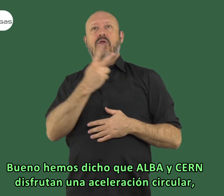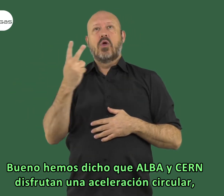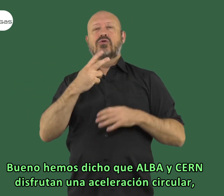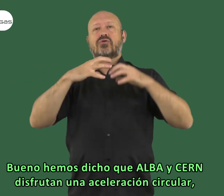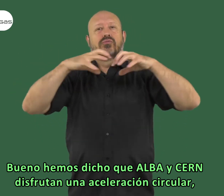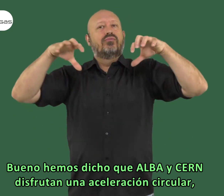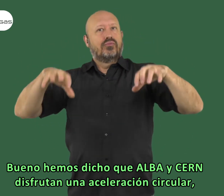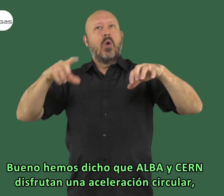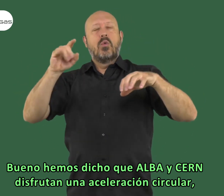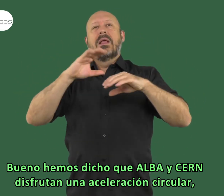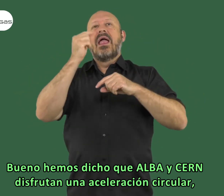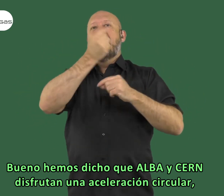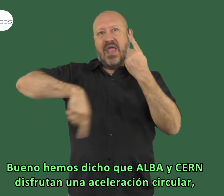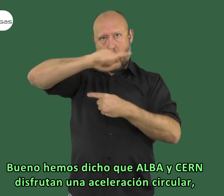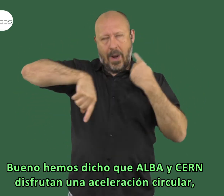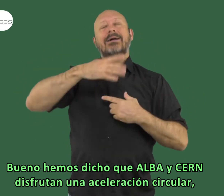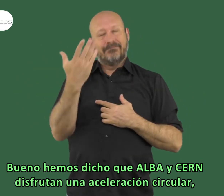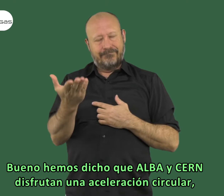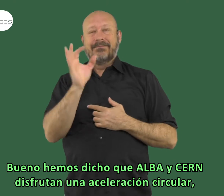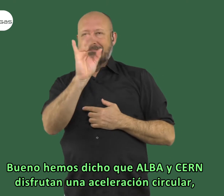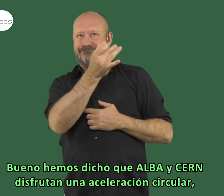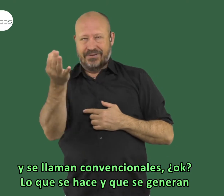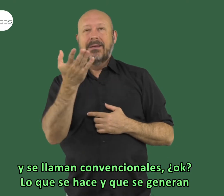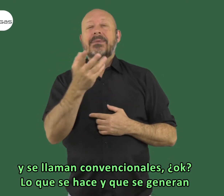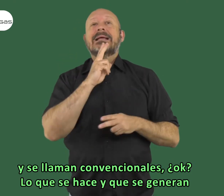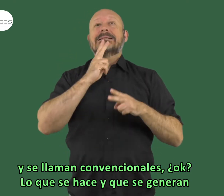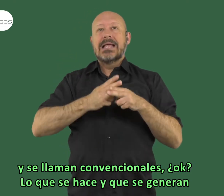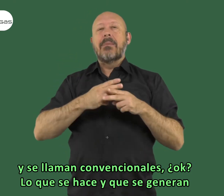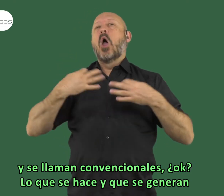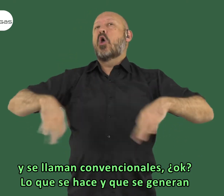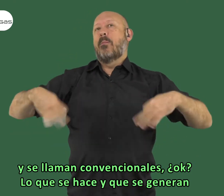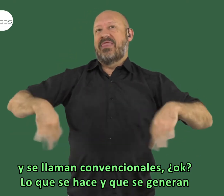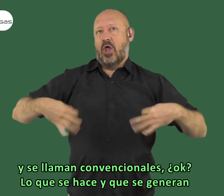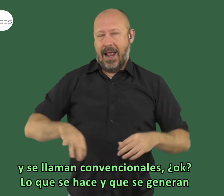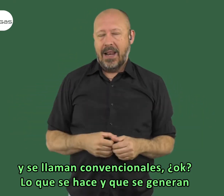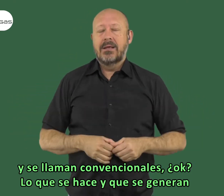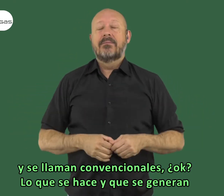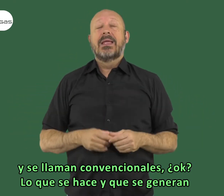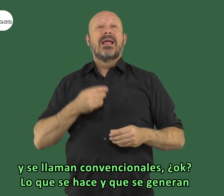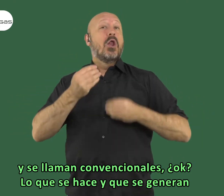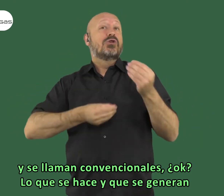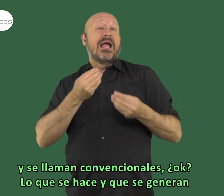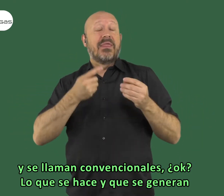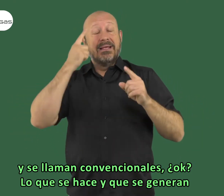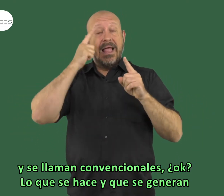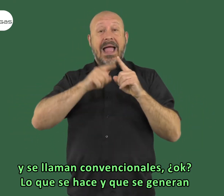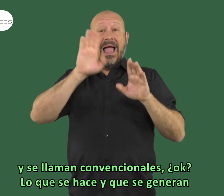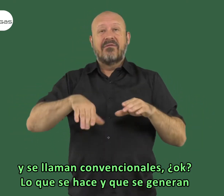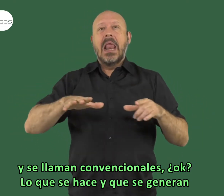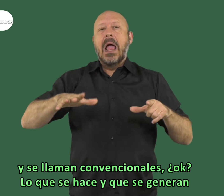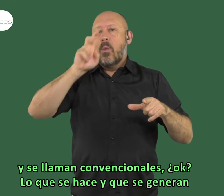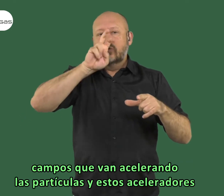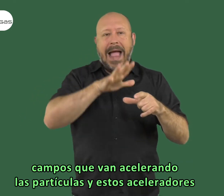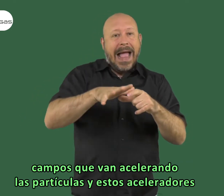CERN disfrutan una aceleración circular. Una aceleración circular y se llaman convencionales, ¿ok? Lo que se hace y que